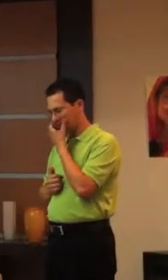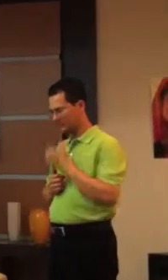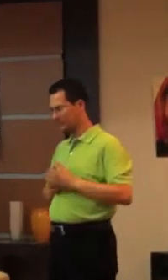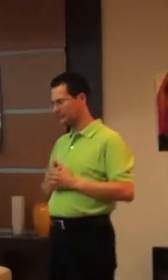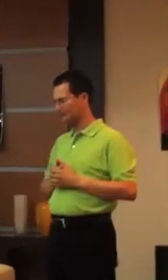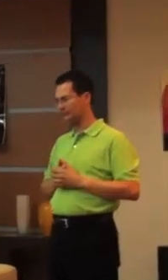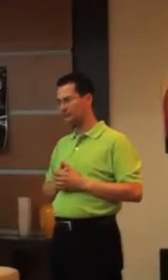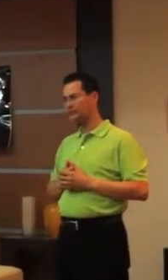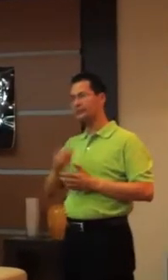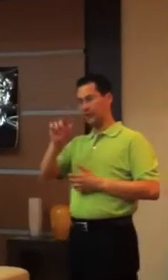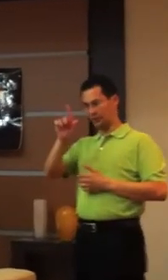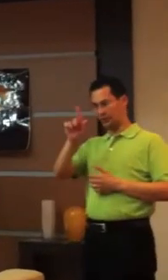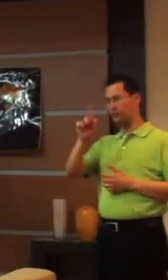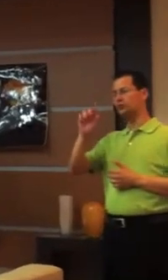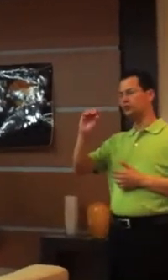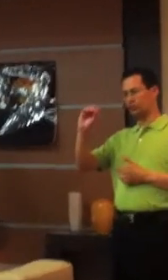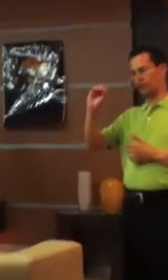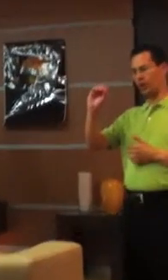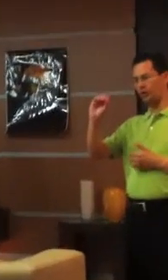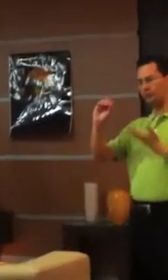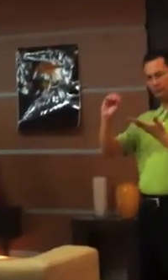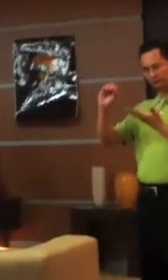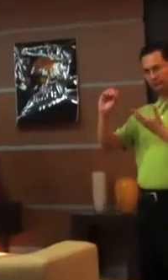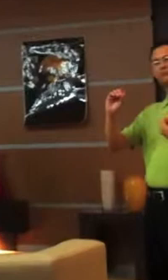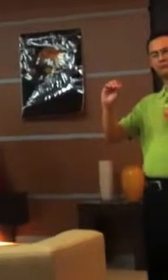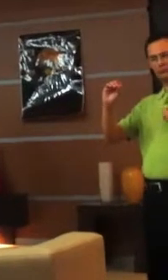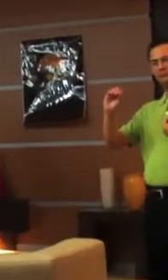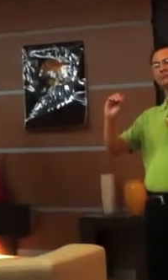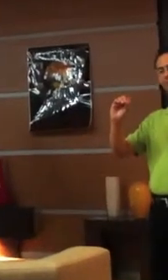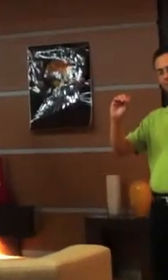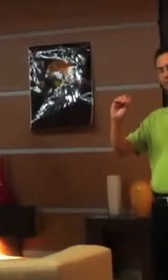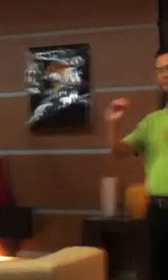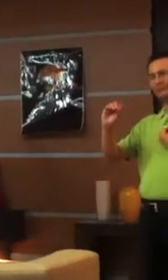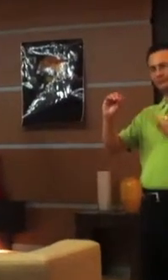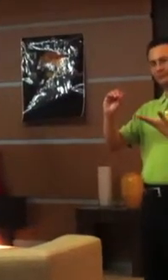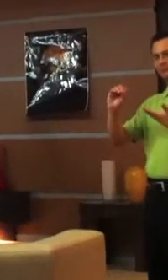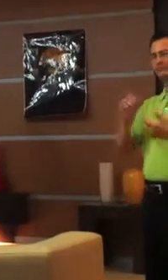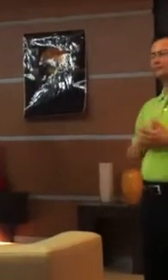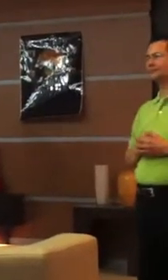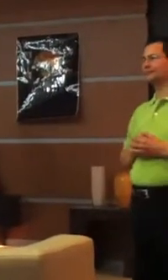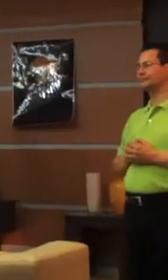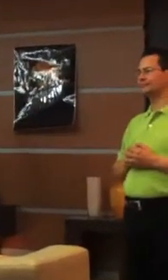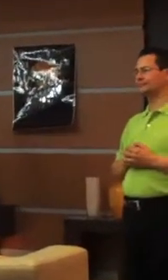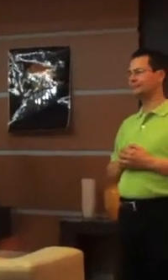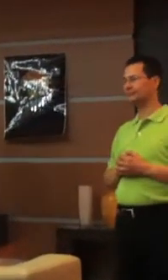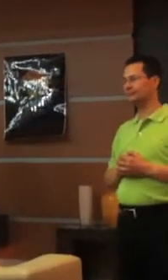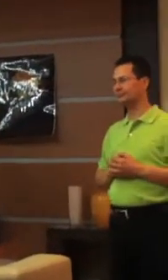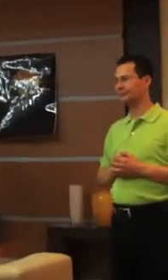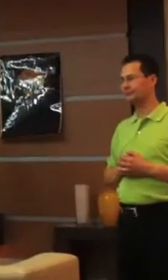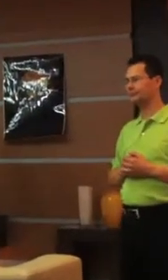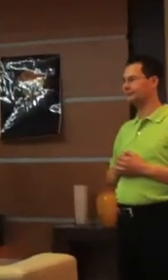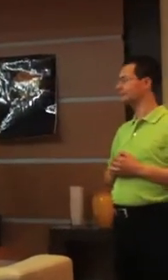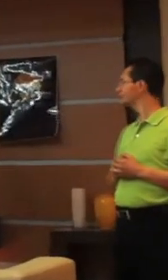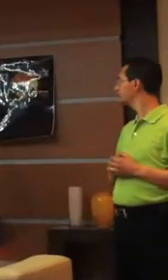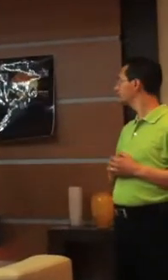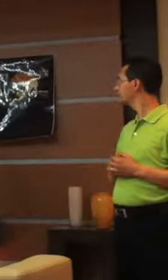So gospel outreach exists. De maneira que o gospel outreach existe. And like this little girl,